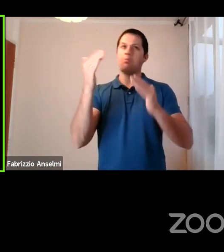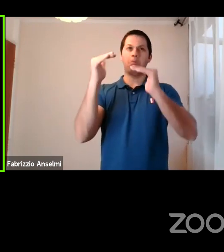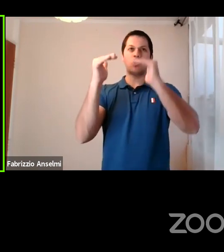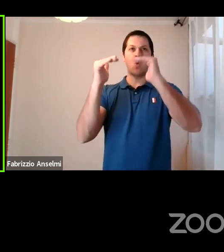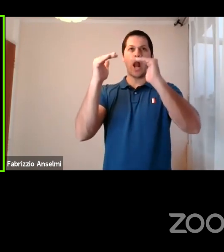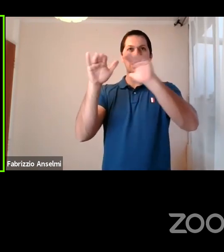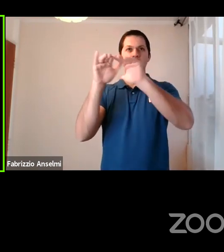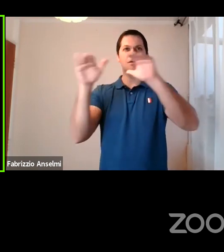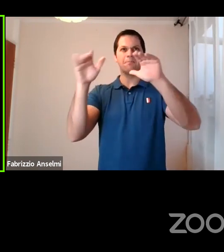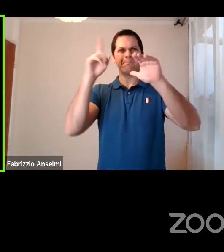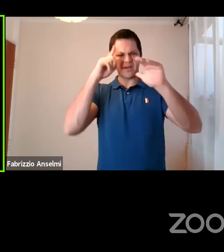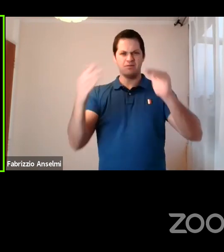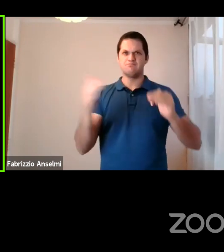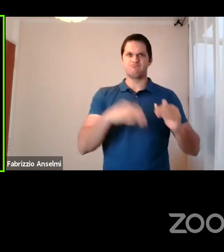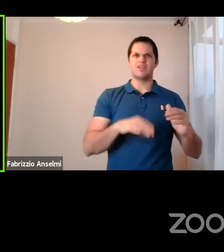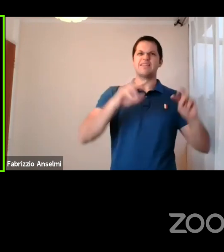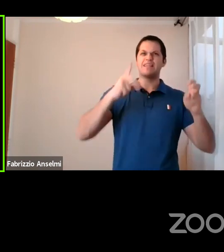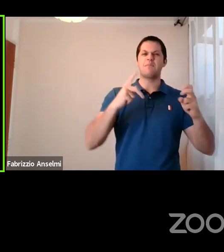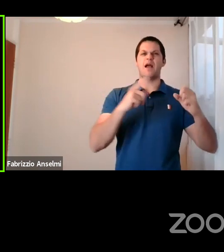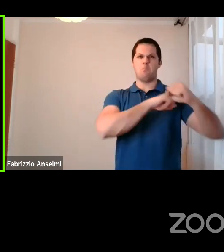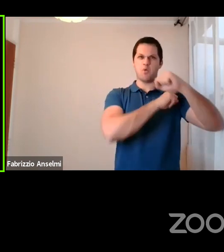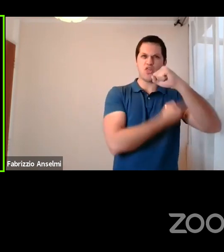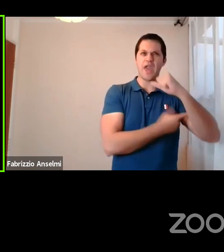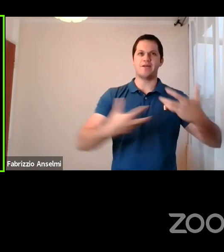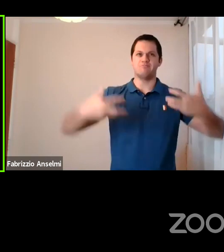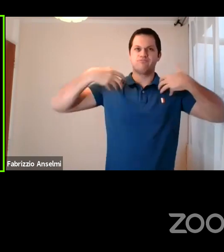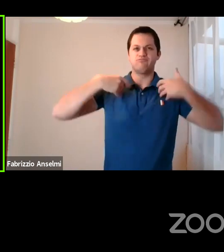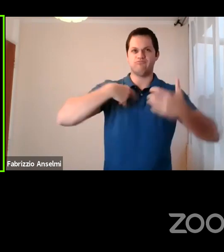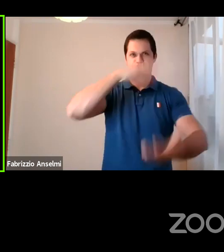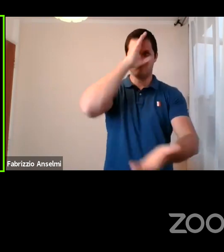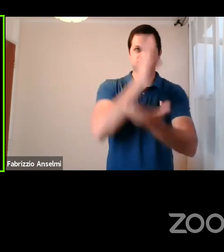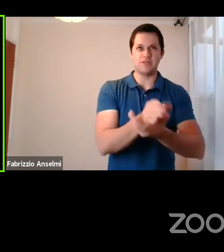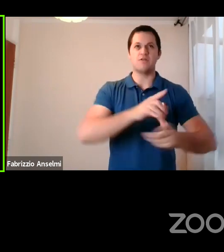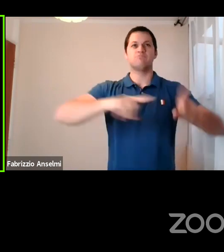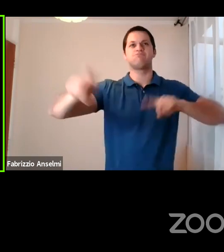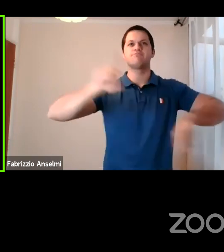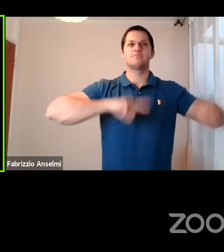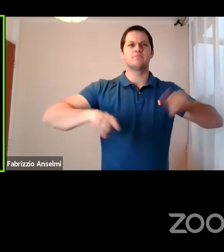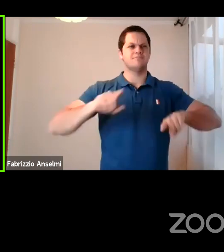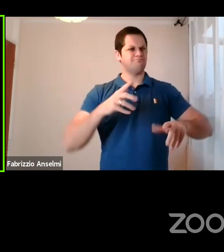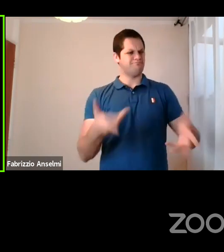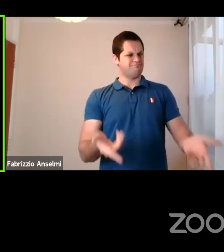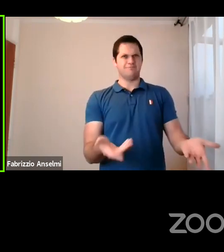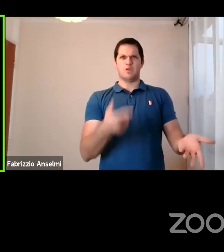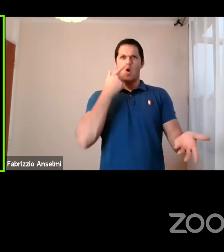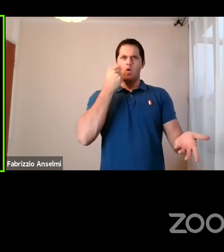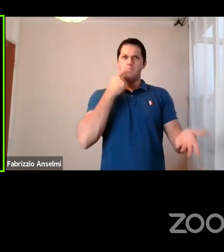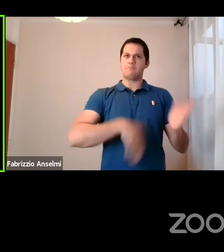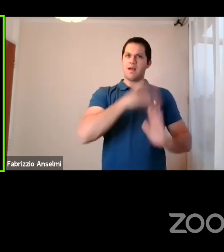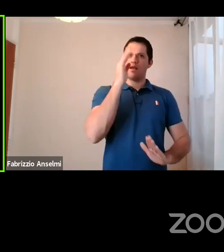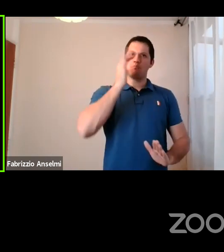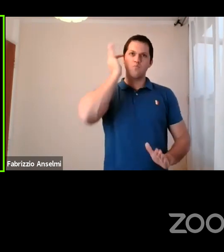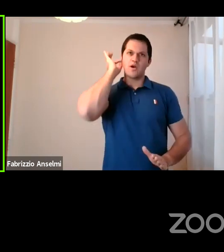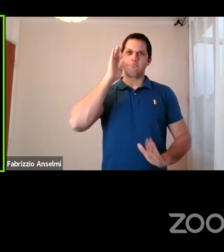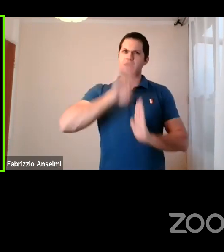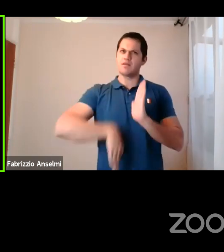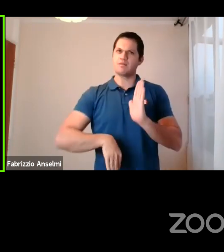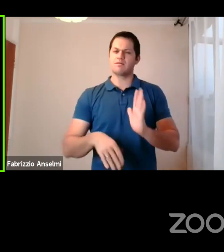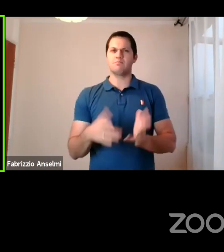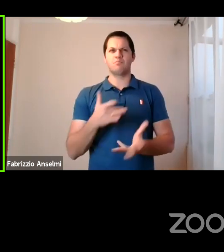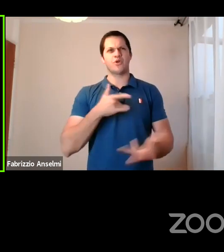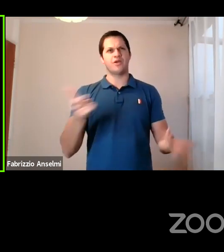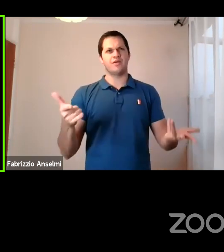toma de decisiones no ocurre lo mismo? ¿No se mantiene esta distribución? ¿Existirá algo por lo que las mujeres están participando menos? ¿O